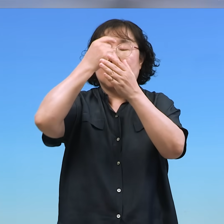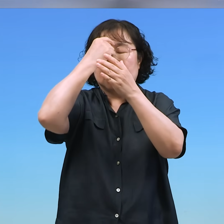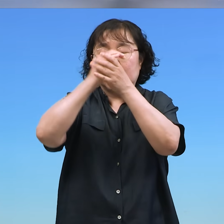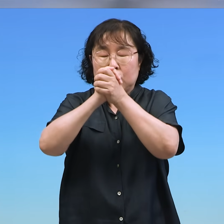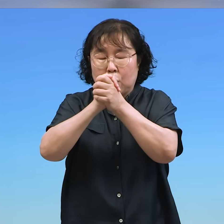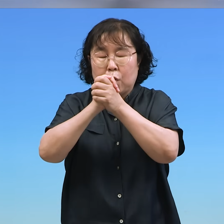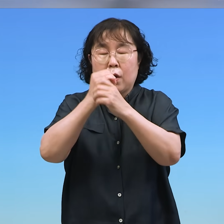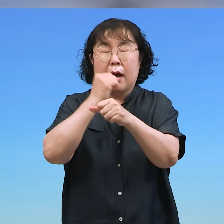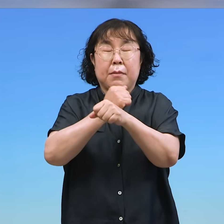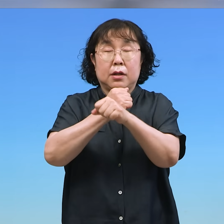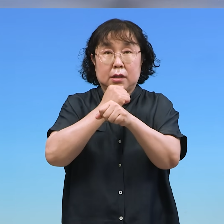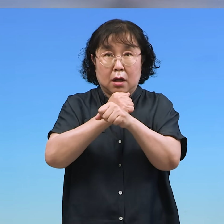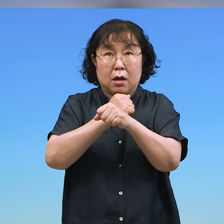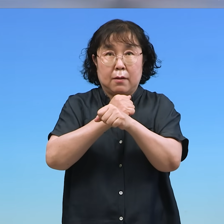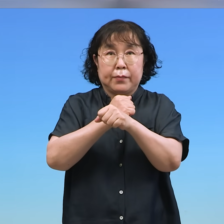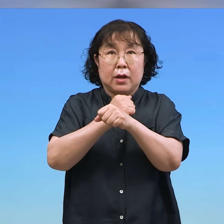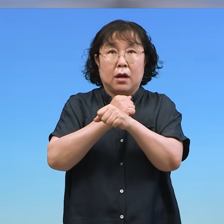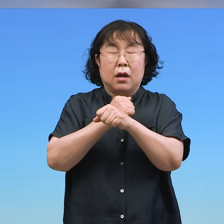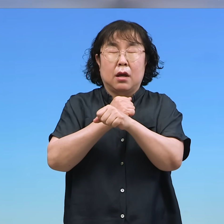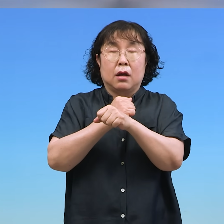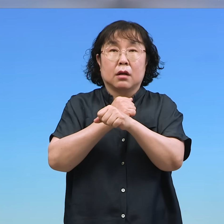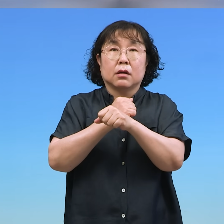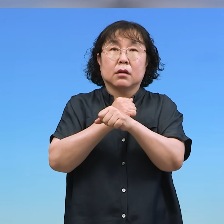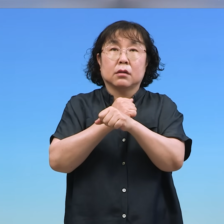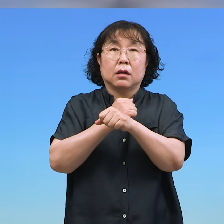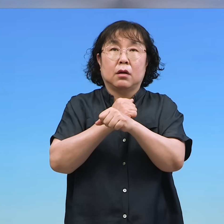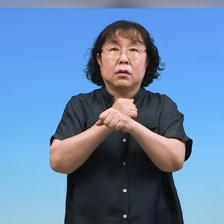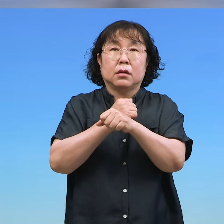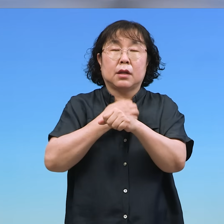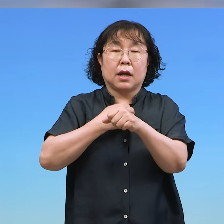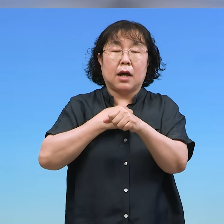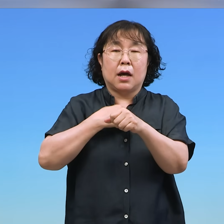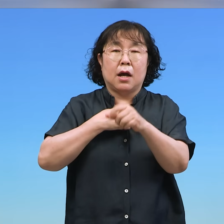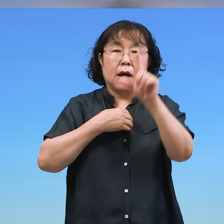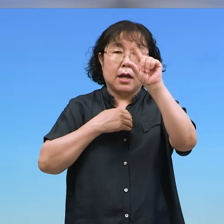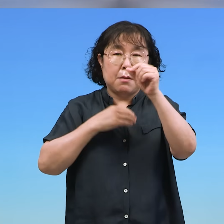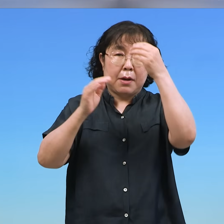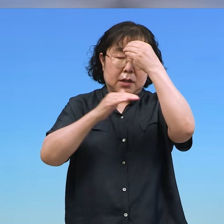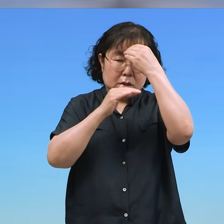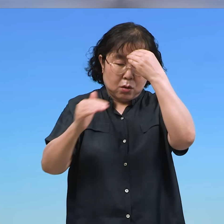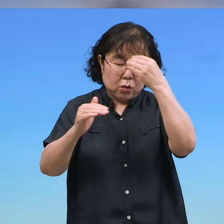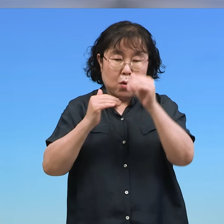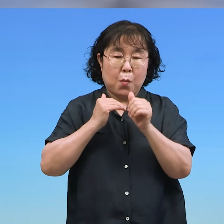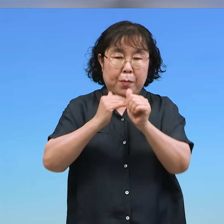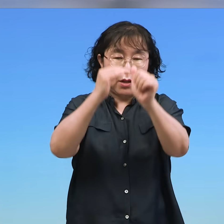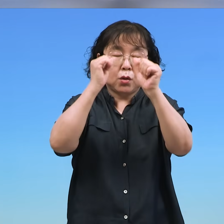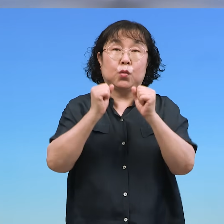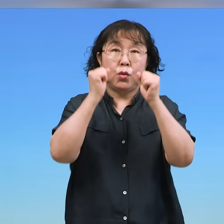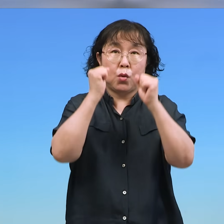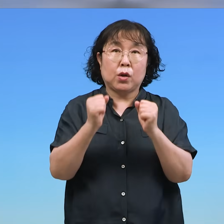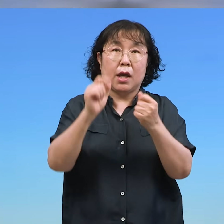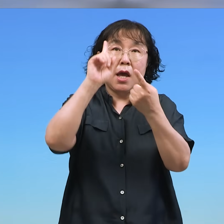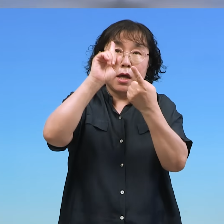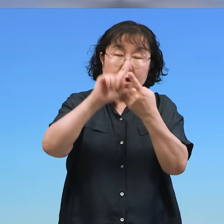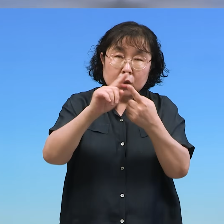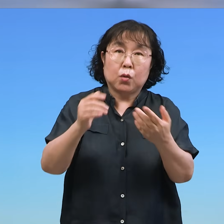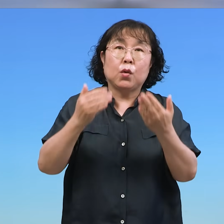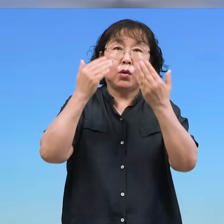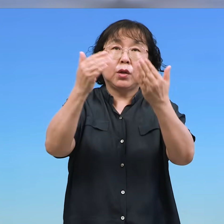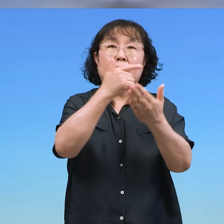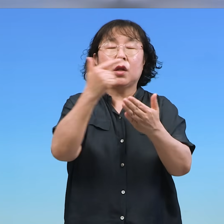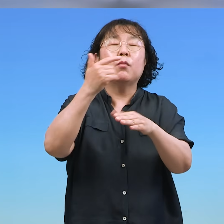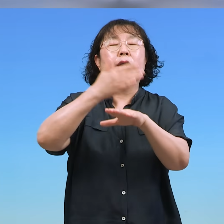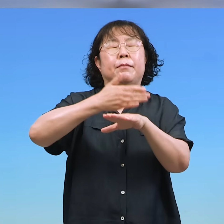그대로 1만 성도 파송 운동이 그렇게 하나님 앞에 온전히 드려지게 된 게 얼마나 기쁘고